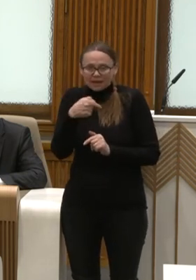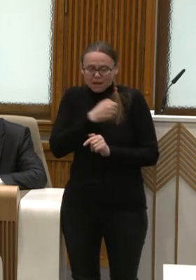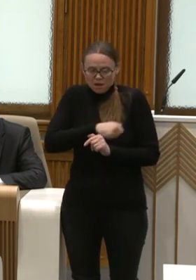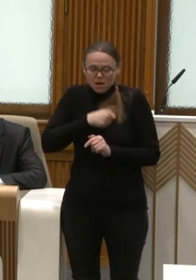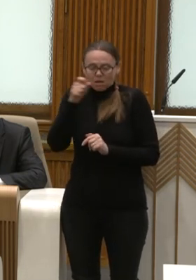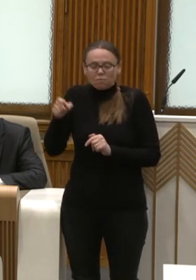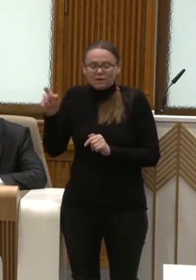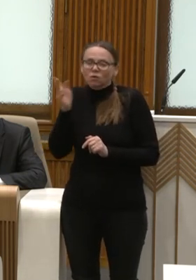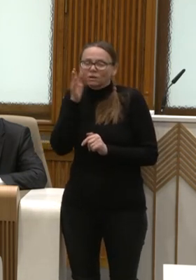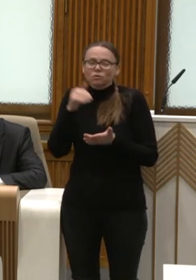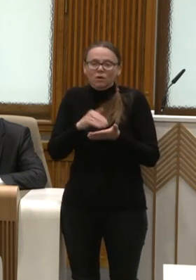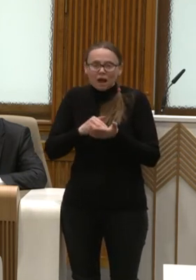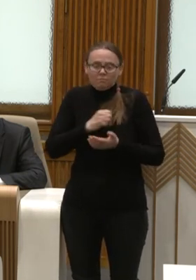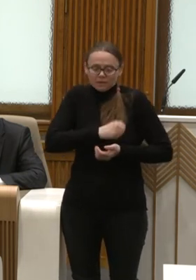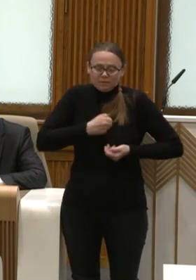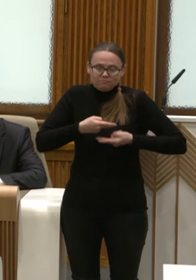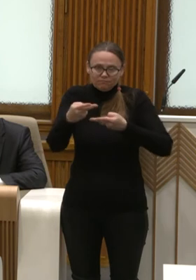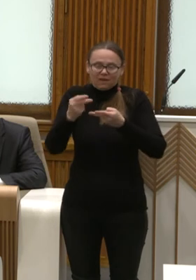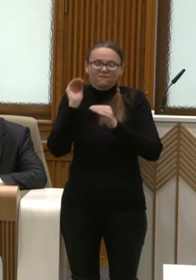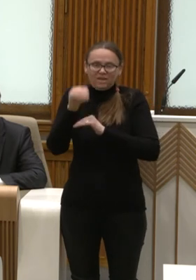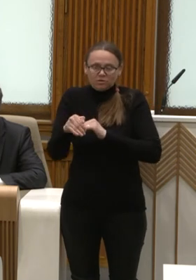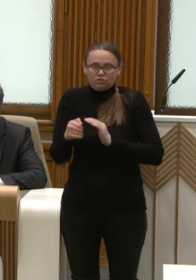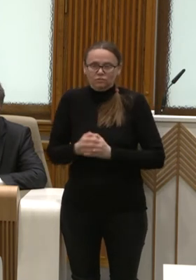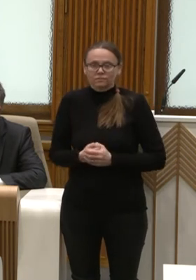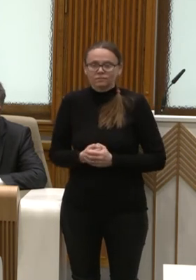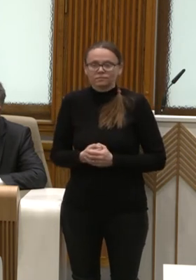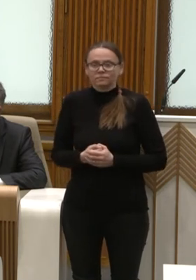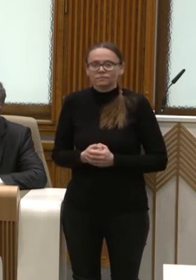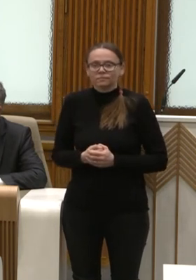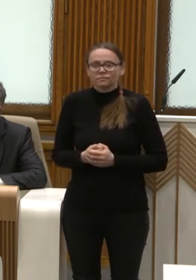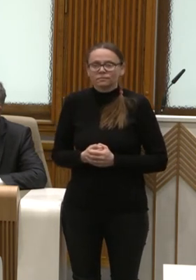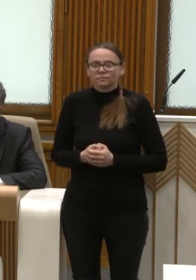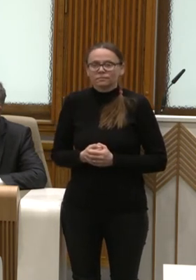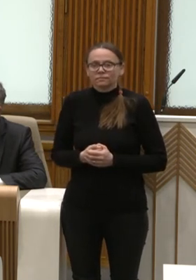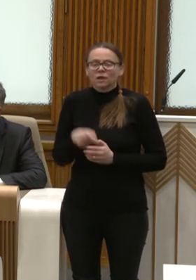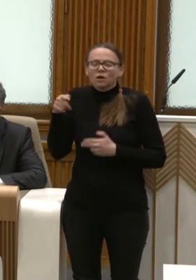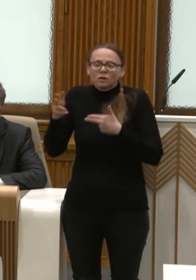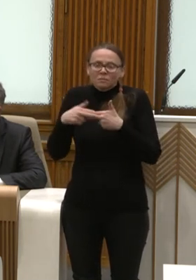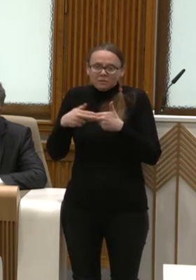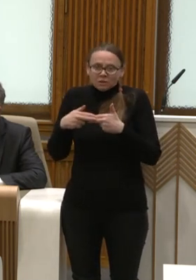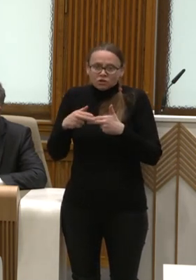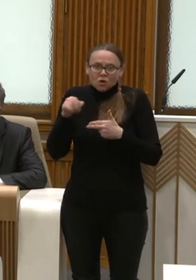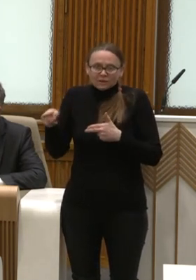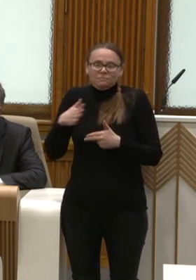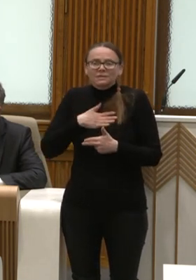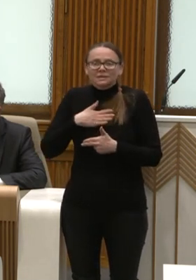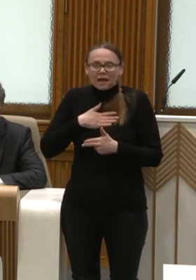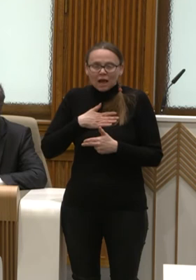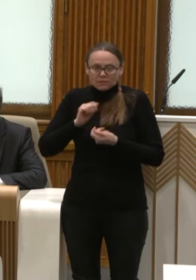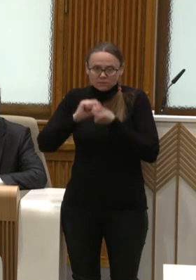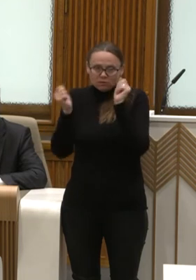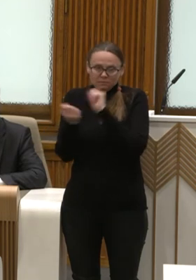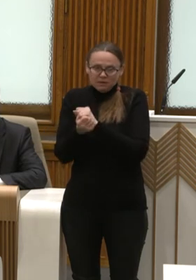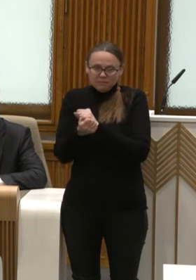potrebovali hospitalizacijo, več. To je približno o tem, zakaj smo